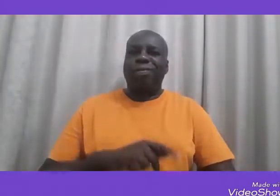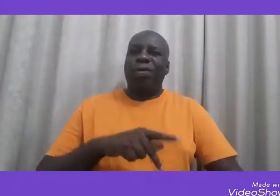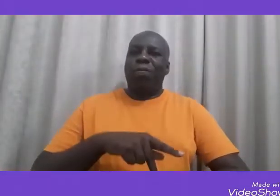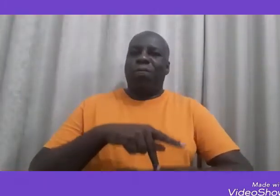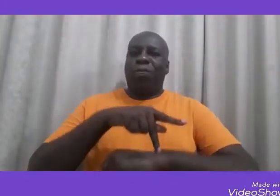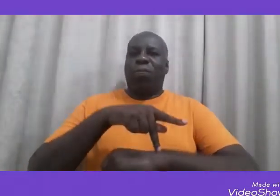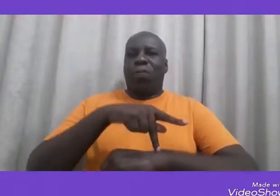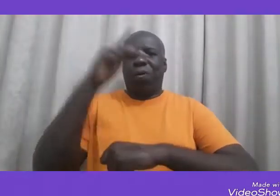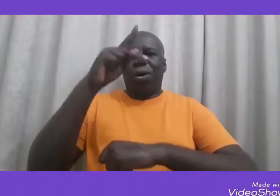você.